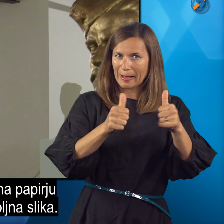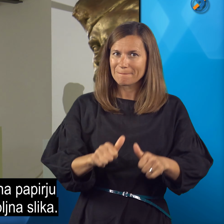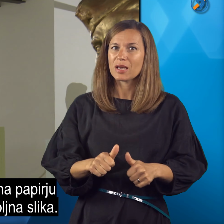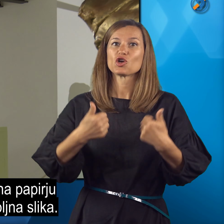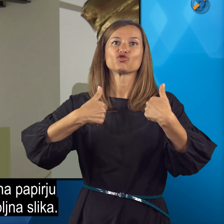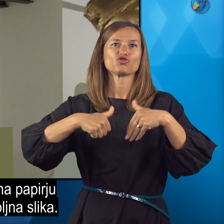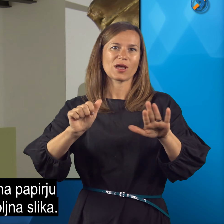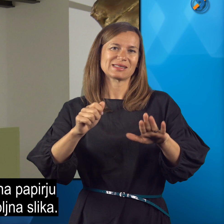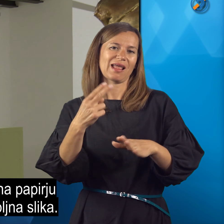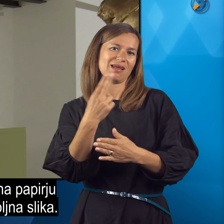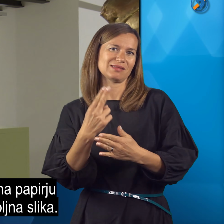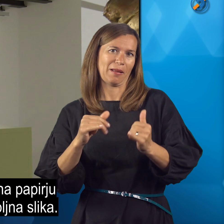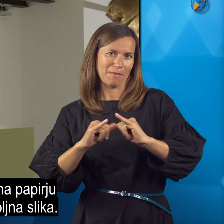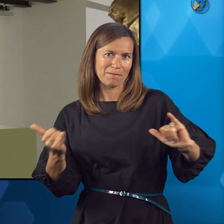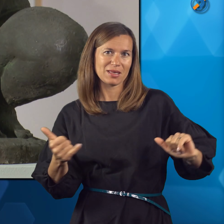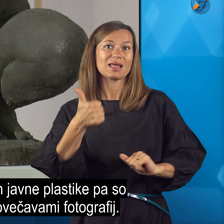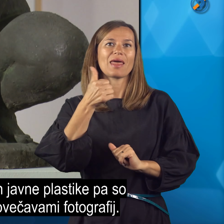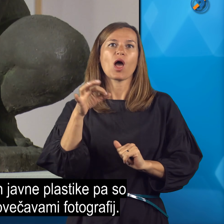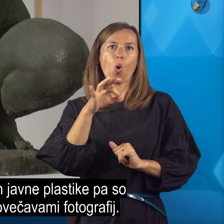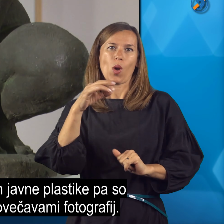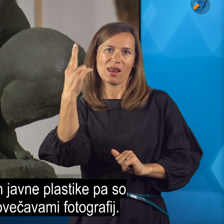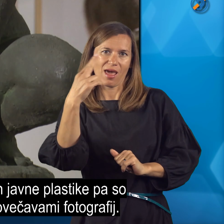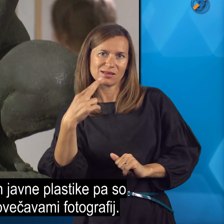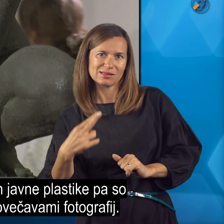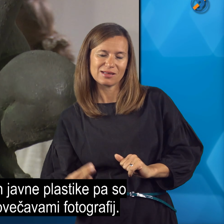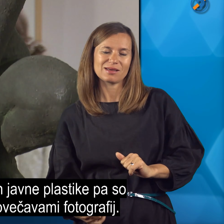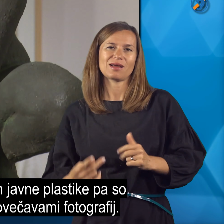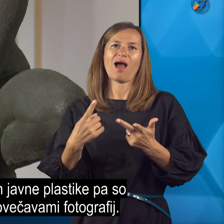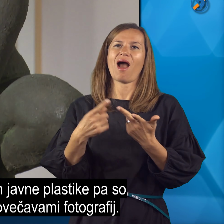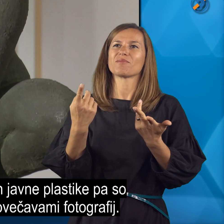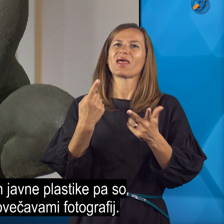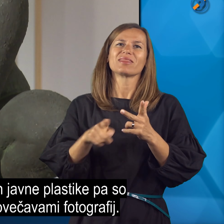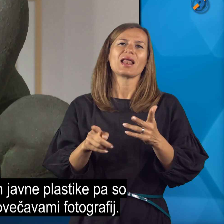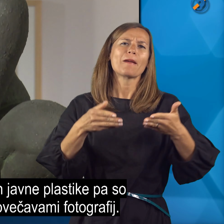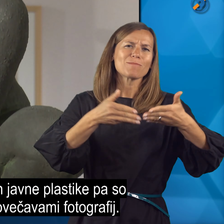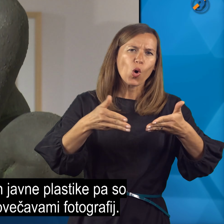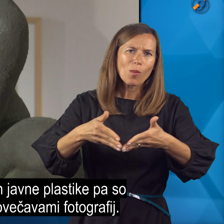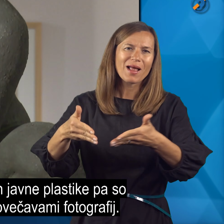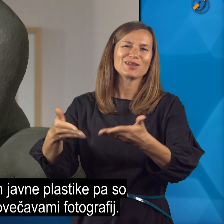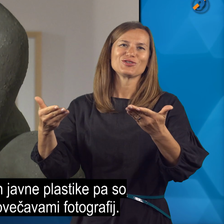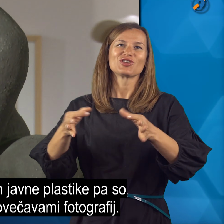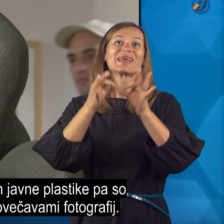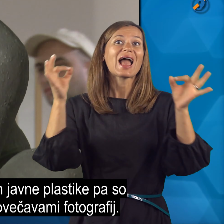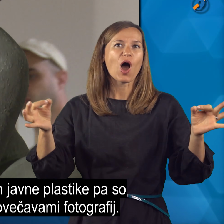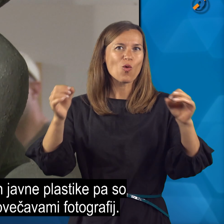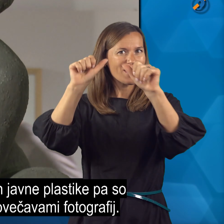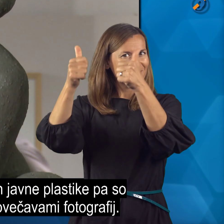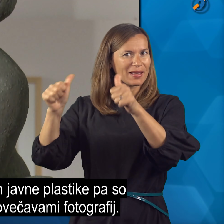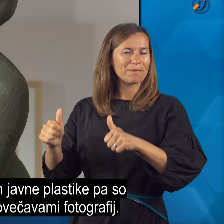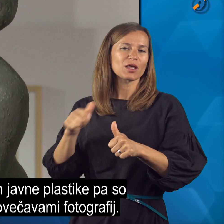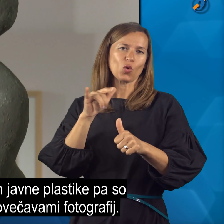na papirju, 1 oljna slika, dela pokopališke in javne plastike pa so predstavljena